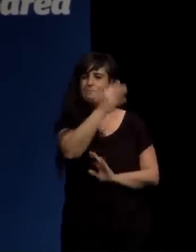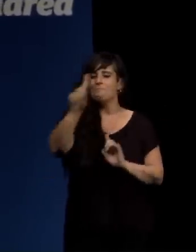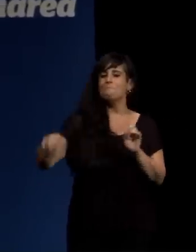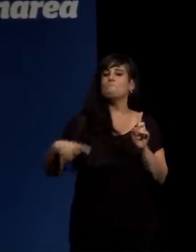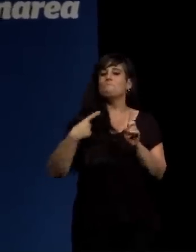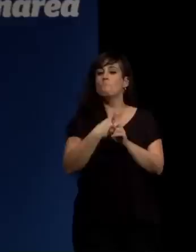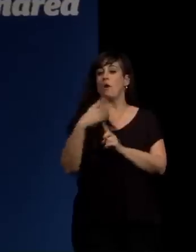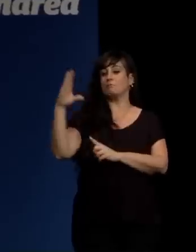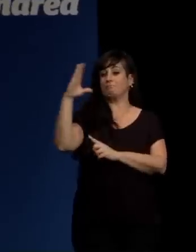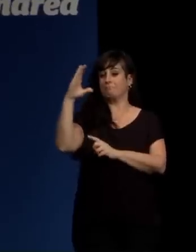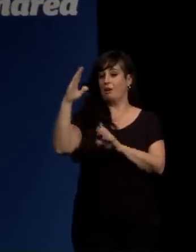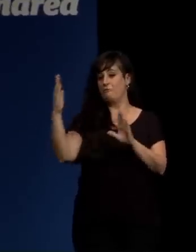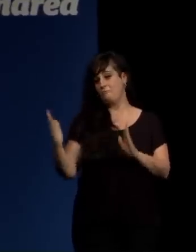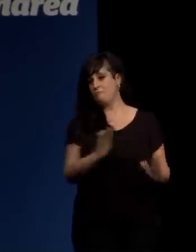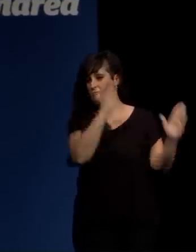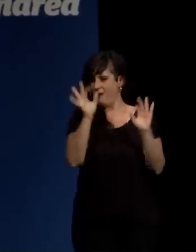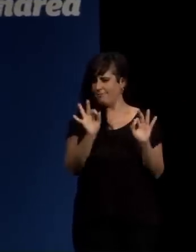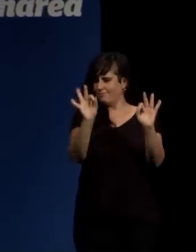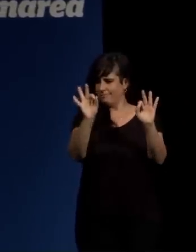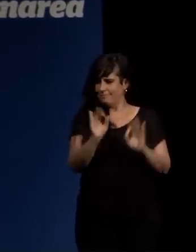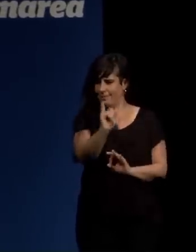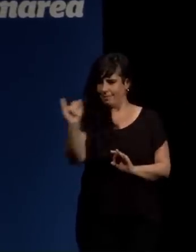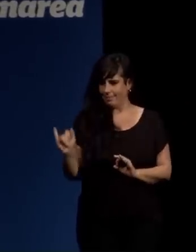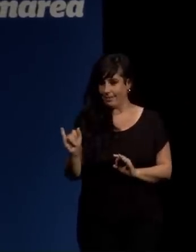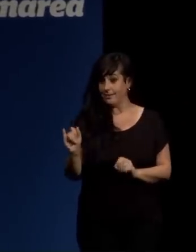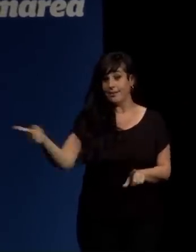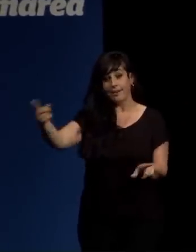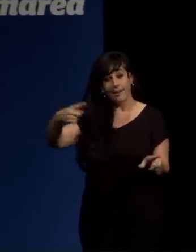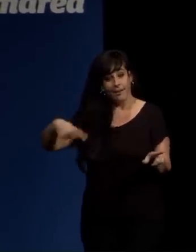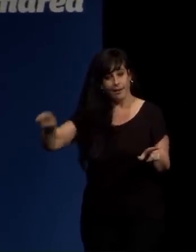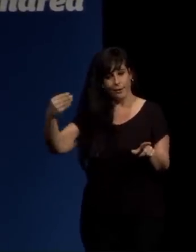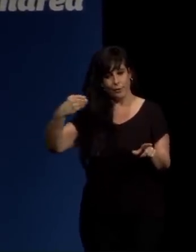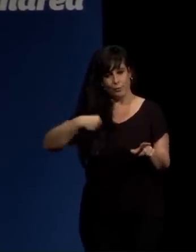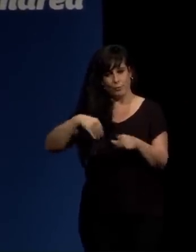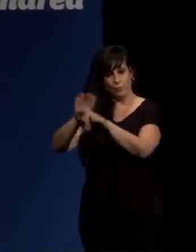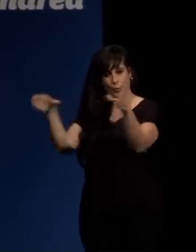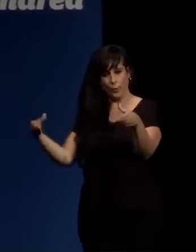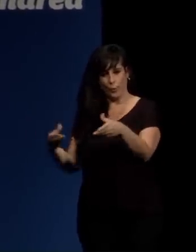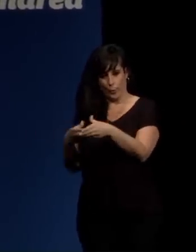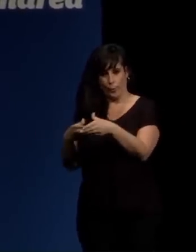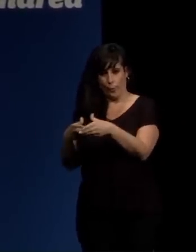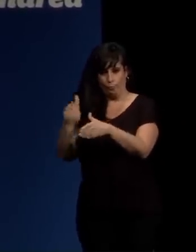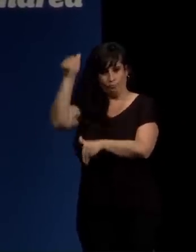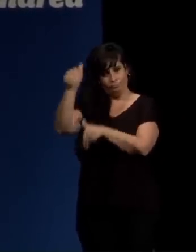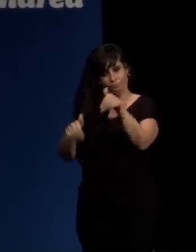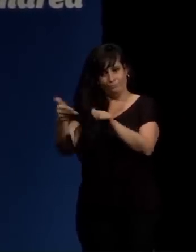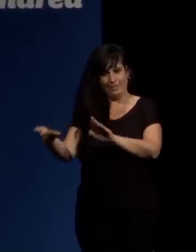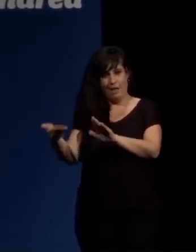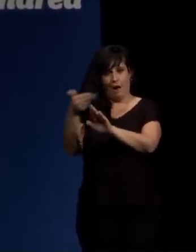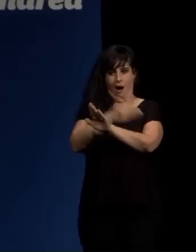son as equinociais. Non sabían estes que convocaron, adiantaron a convocatoria destas